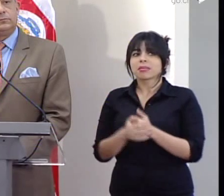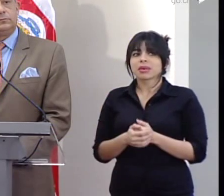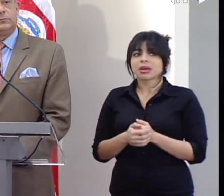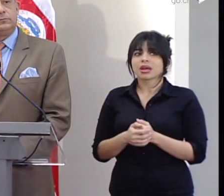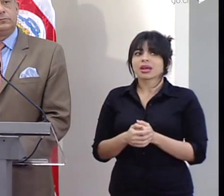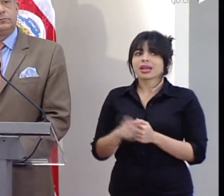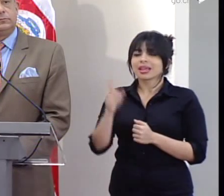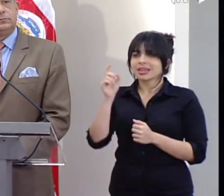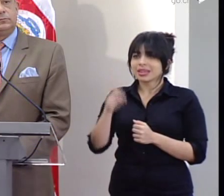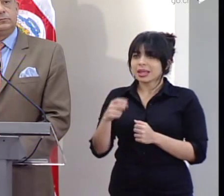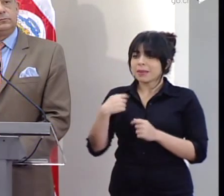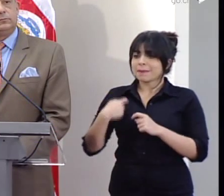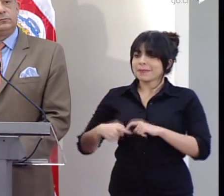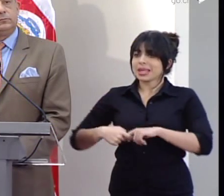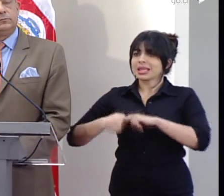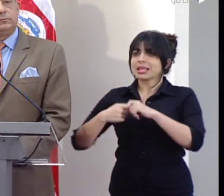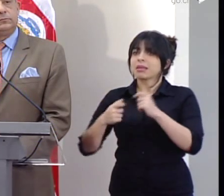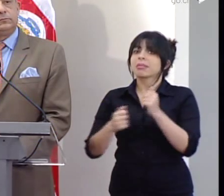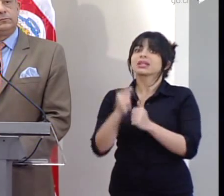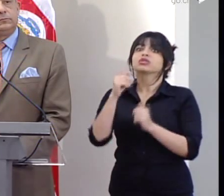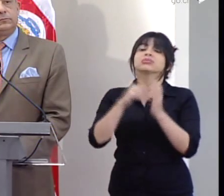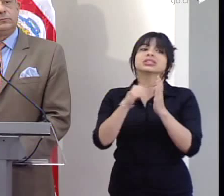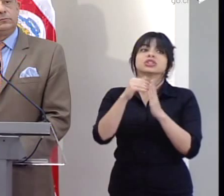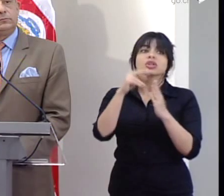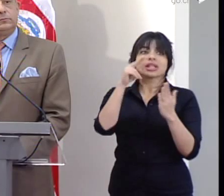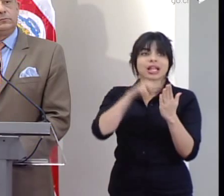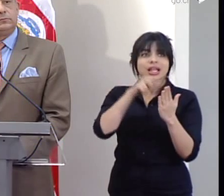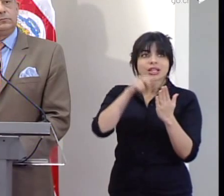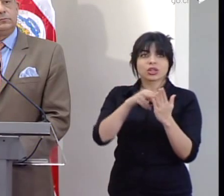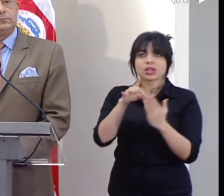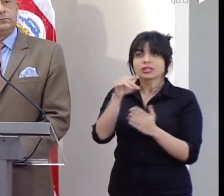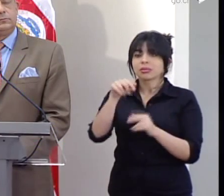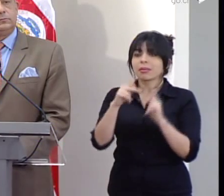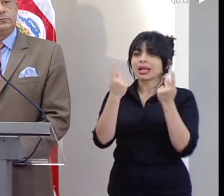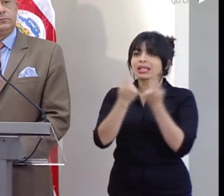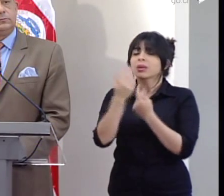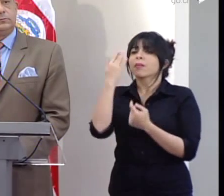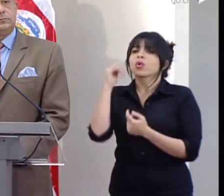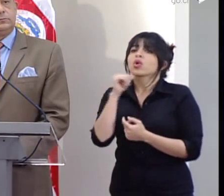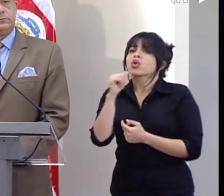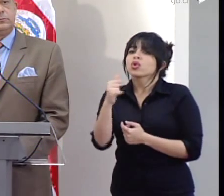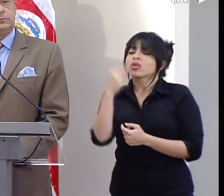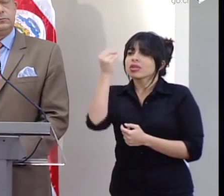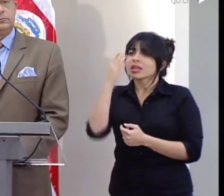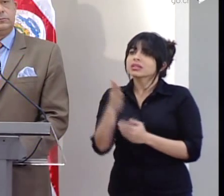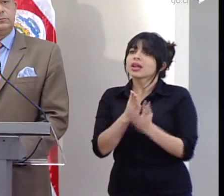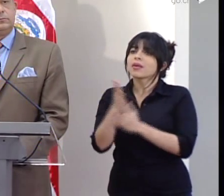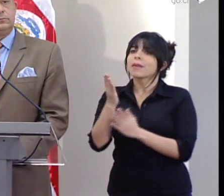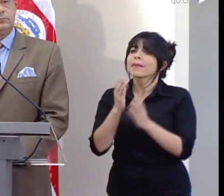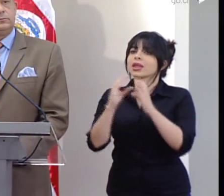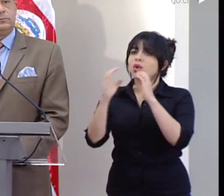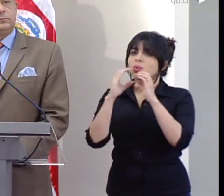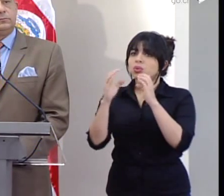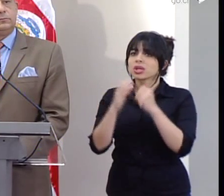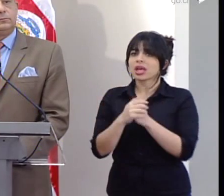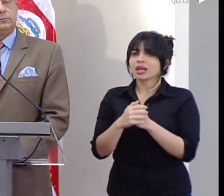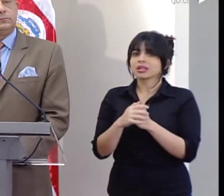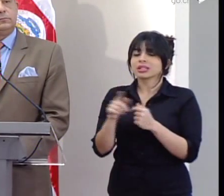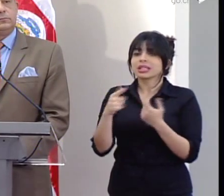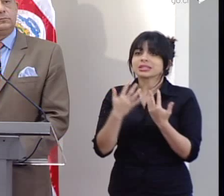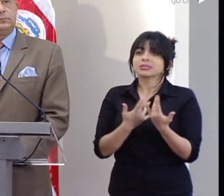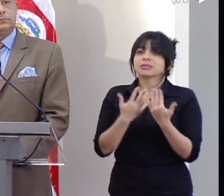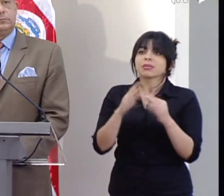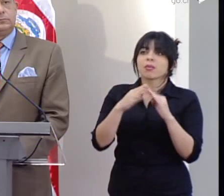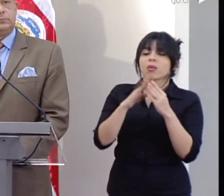que tiene pendiente al más de 1 millón de electores que eligieron a este partido? ¿Por qué no decírselo a través de los medios de comunicación, que está a la expectativa